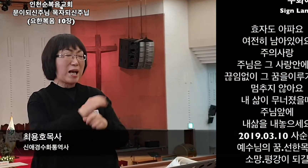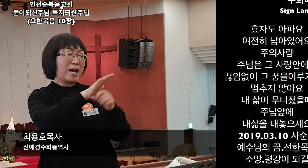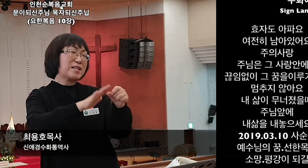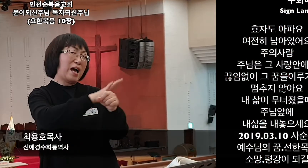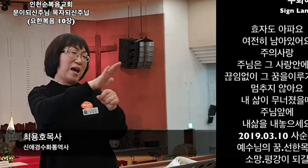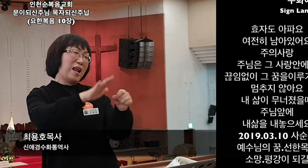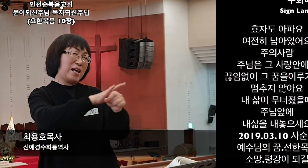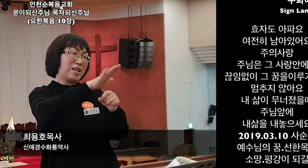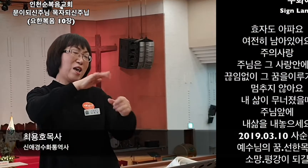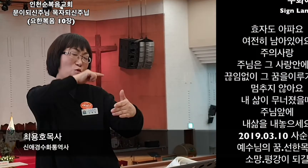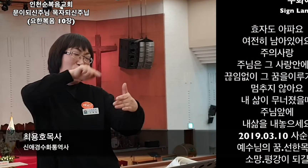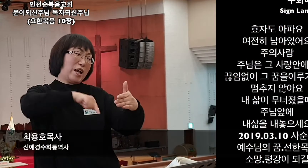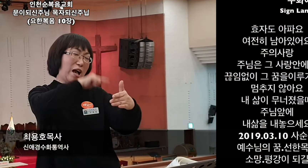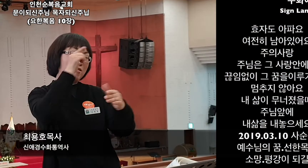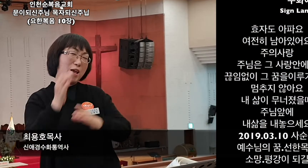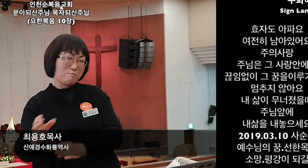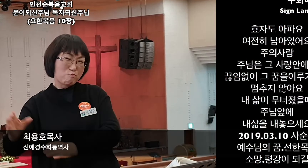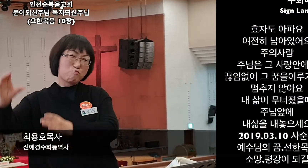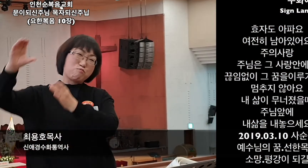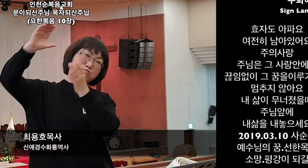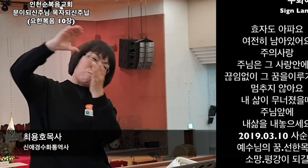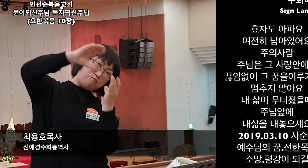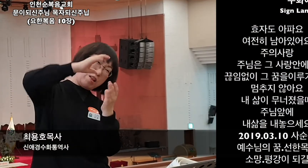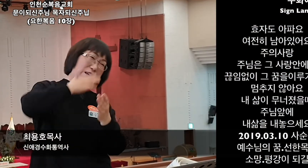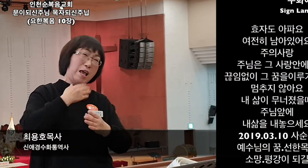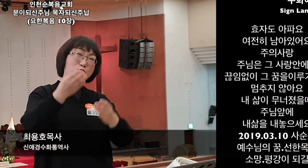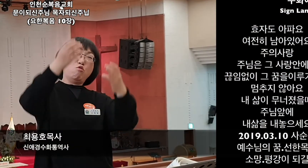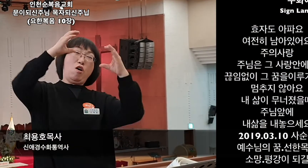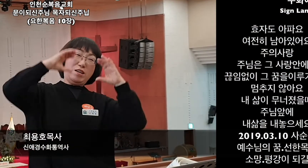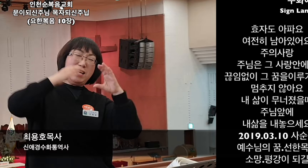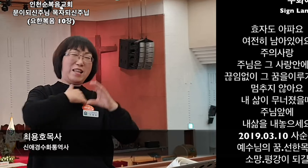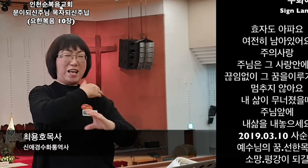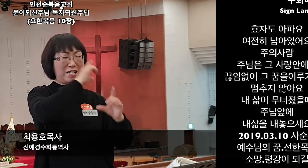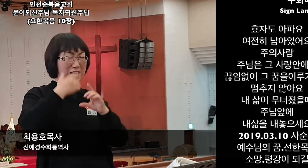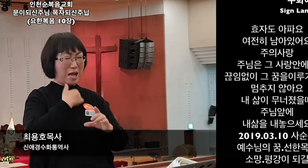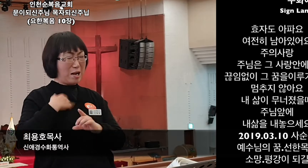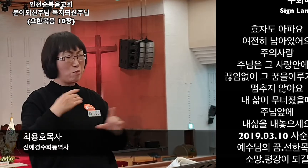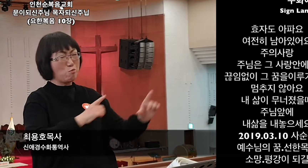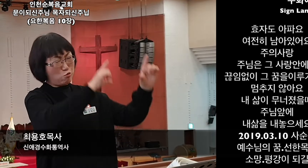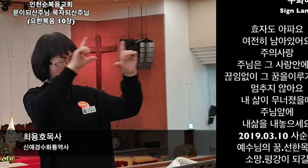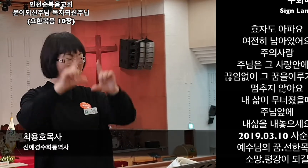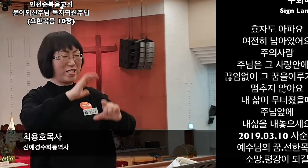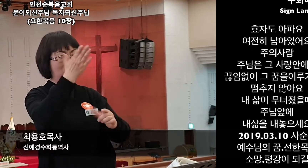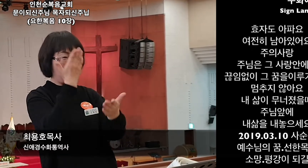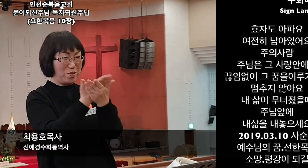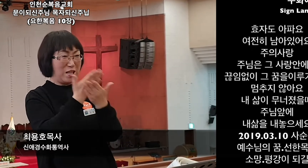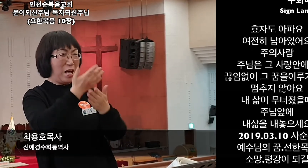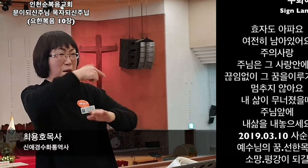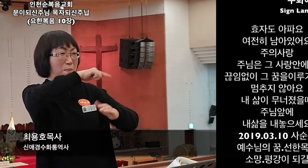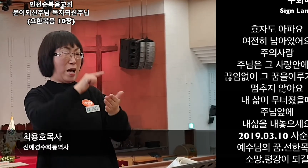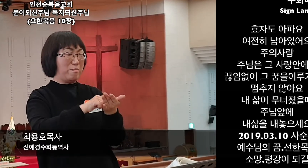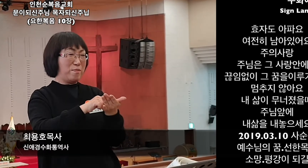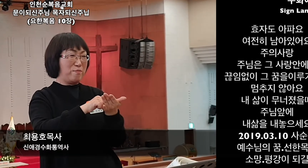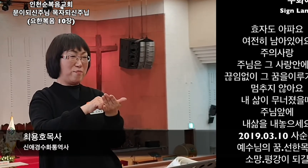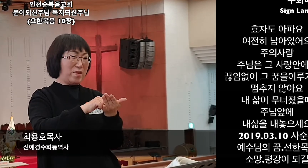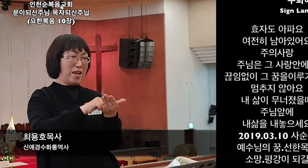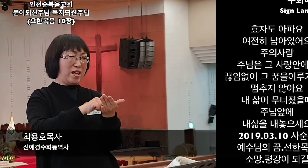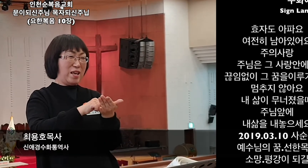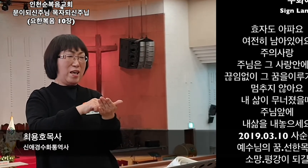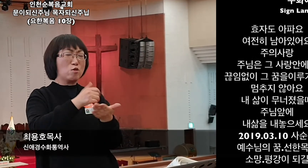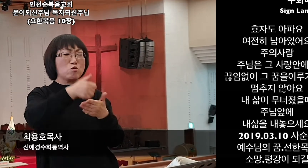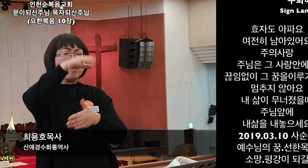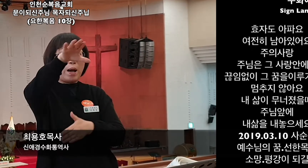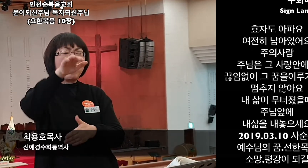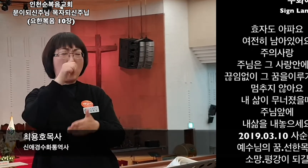사랑이 우리 가운데 부어져 우리의 삶을 풍성하게 하실 줄 믿습니다. 마음이 무너져 주 앞에 죄스러운 사람들, 여러분들